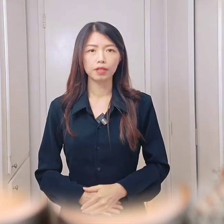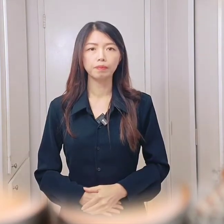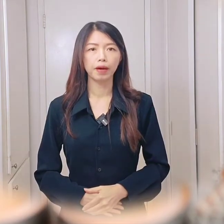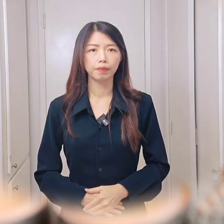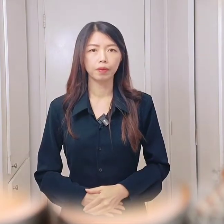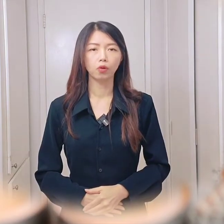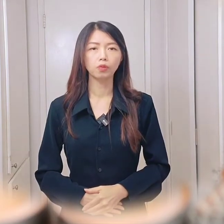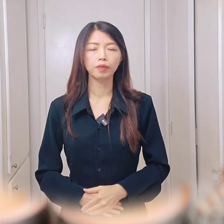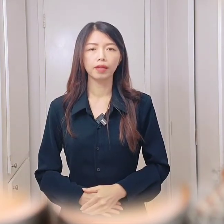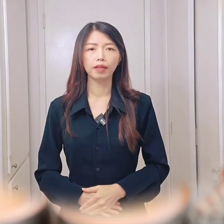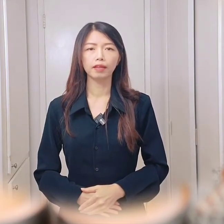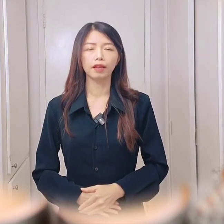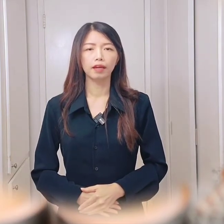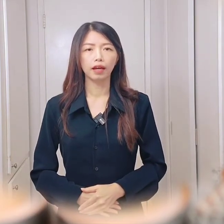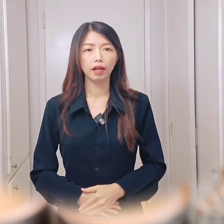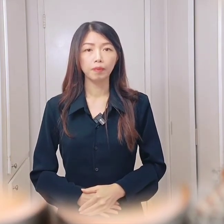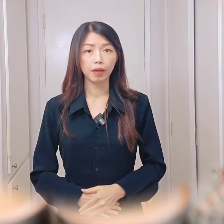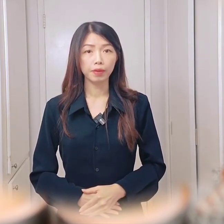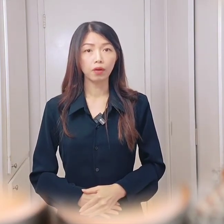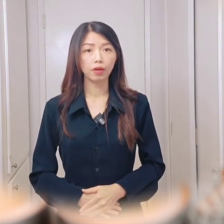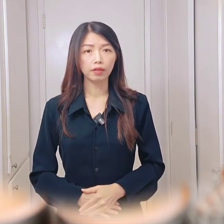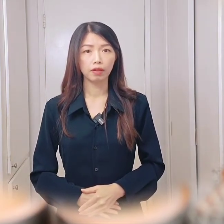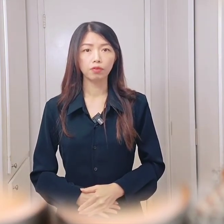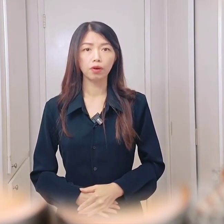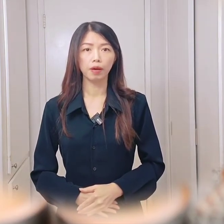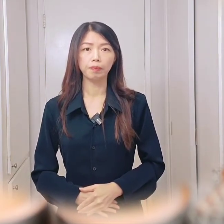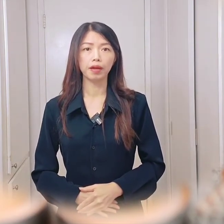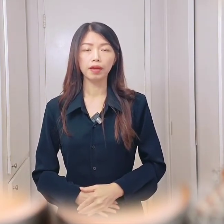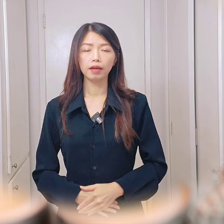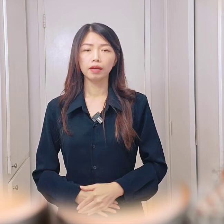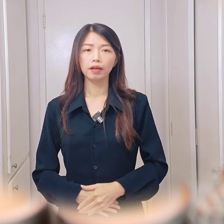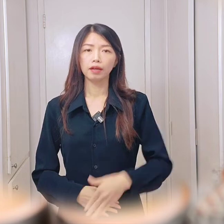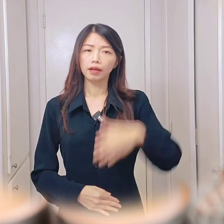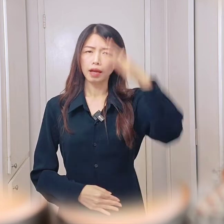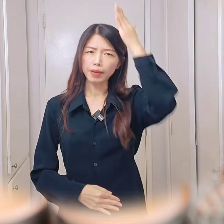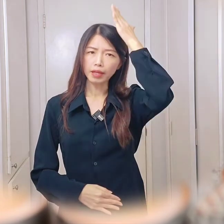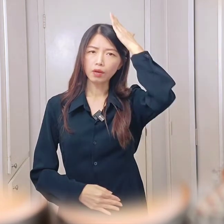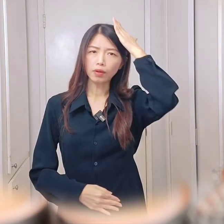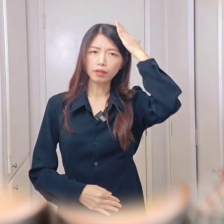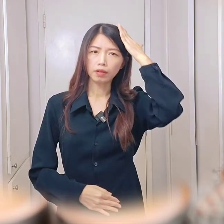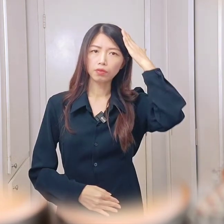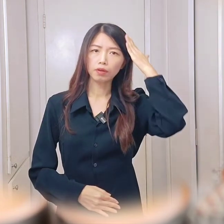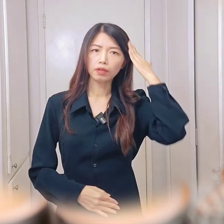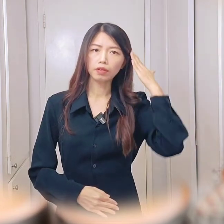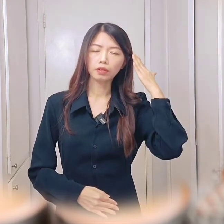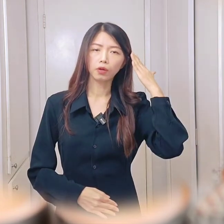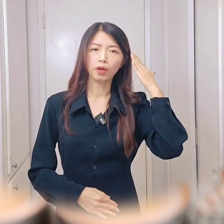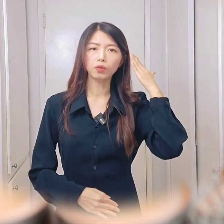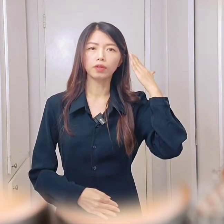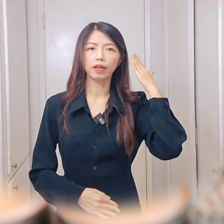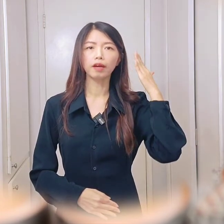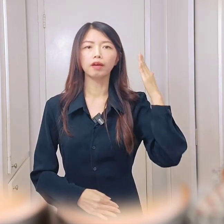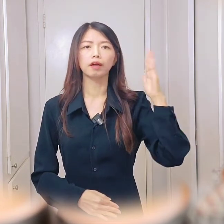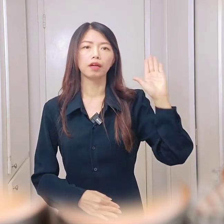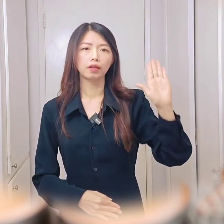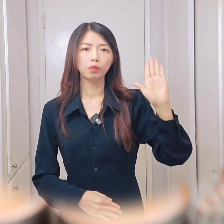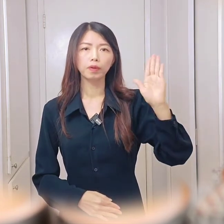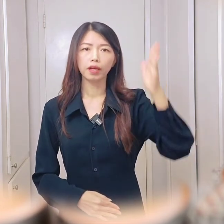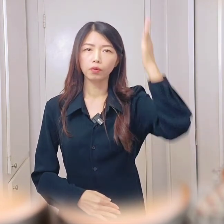어둠에 묻힌 밤. 어둡다는 아까 밤이라고 한 뜻의 수어 앞에 까맣다라고 한 뜻의 수어를 더